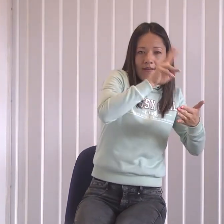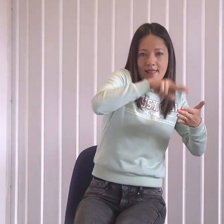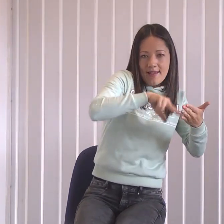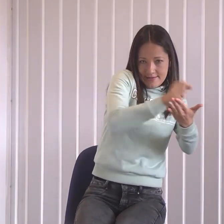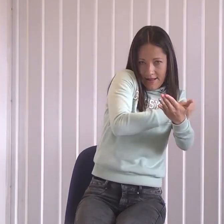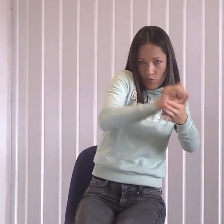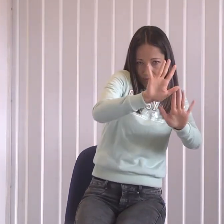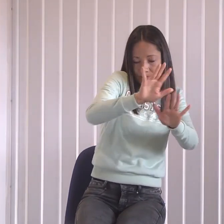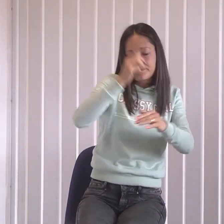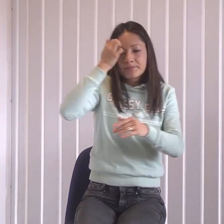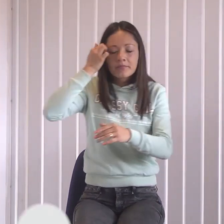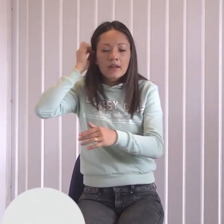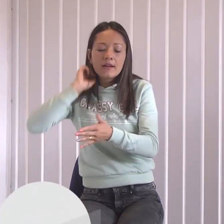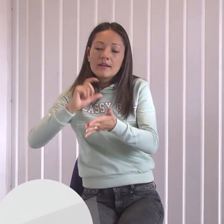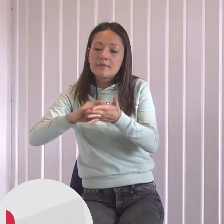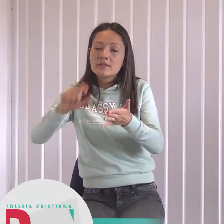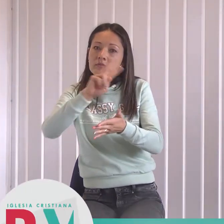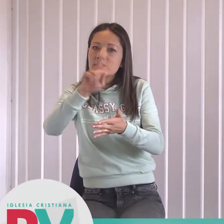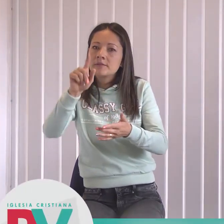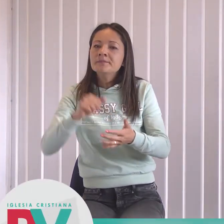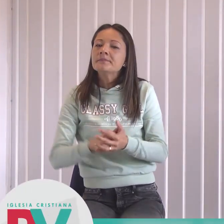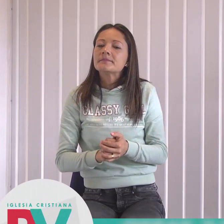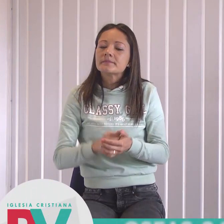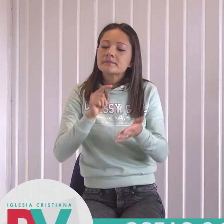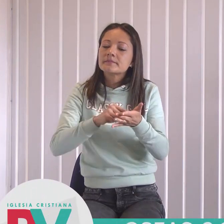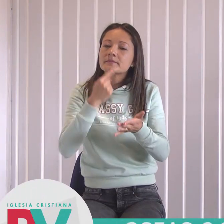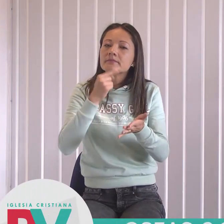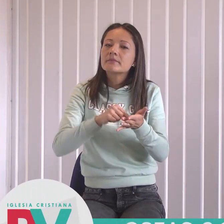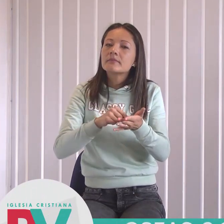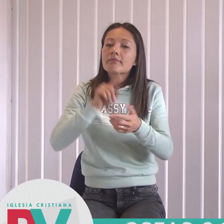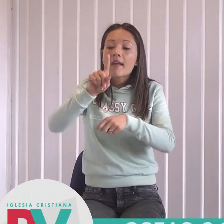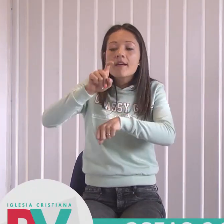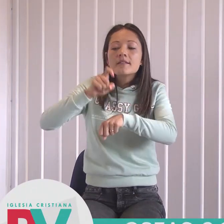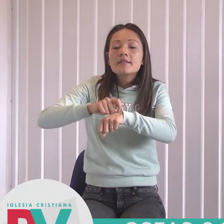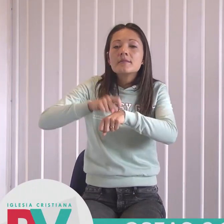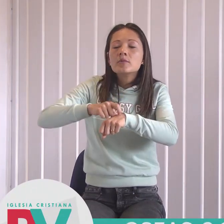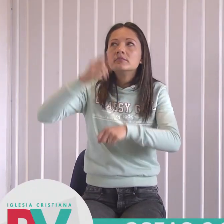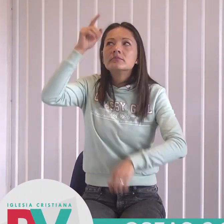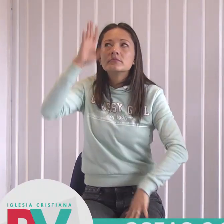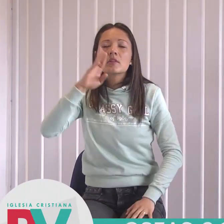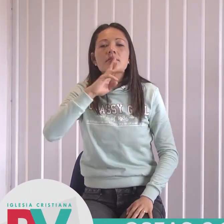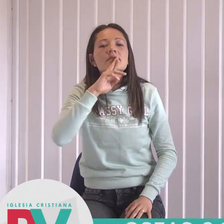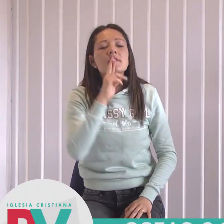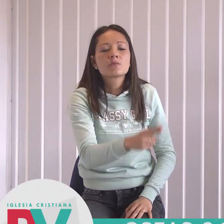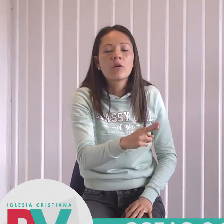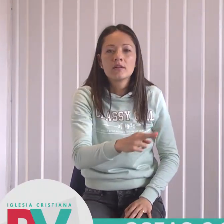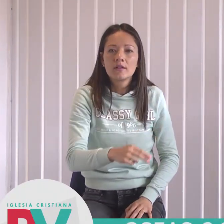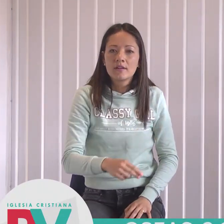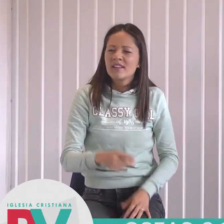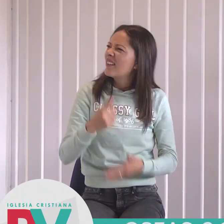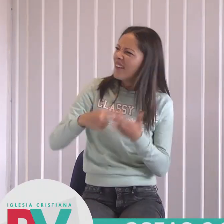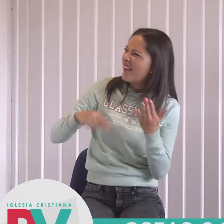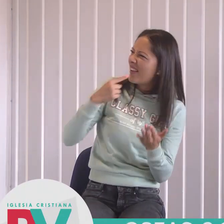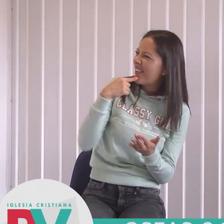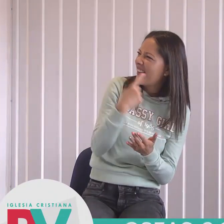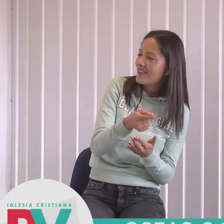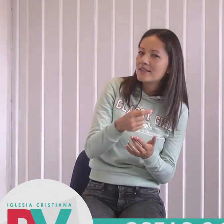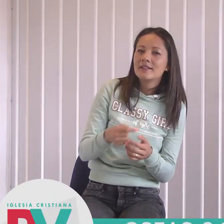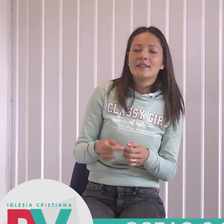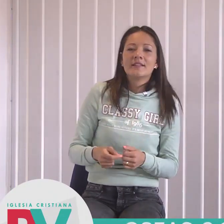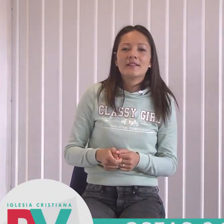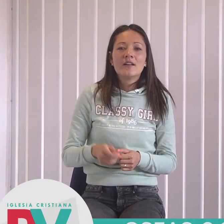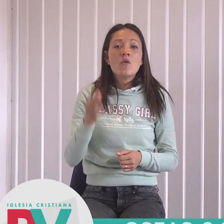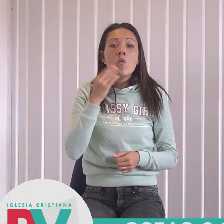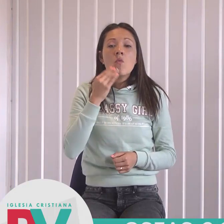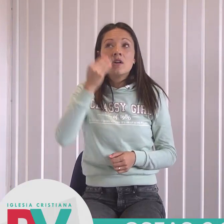leyendo el Salmo. Versículo 21. En aquel tiempo responderé. ¿Qué es lo que está diciendo acá? Que cuando Dios